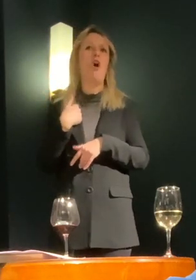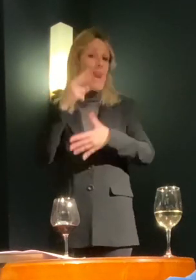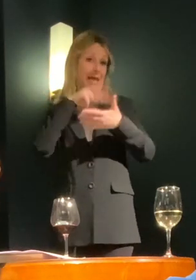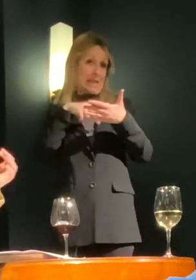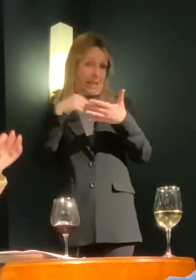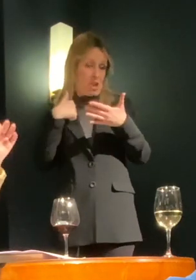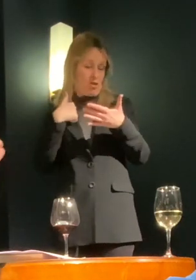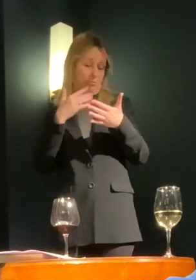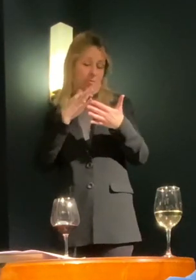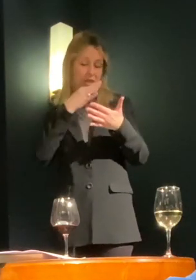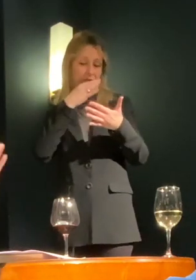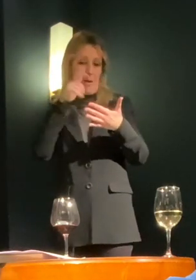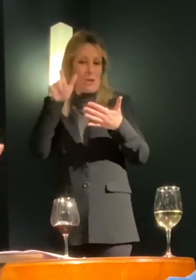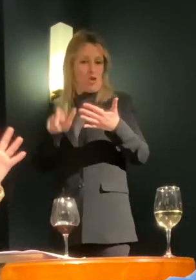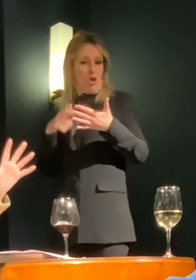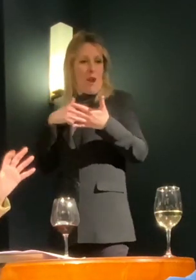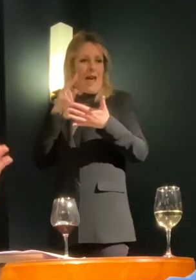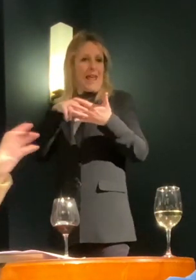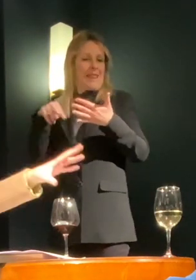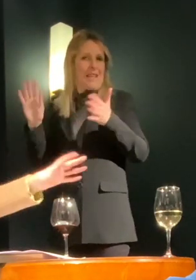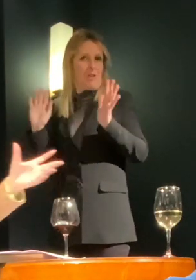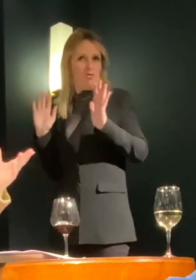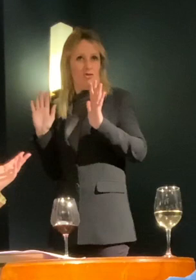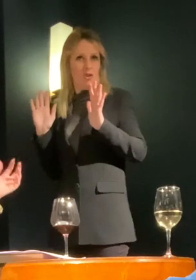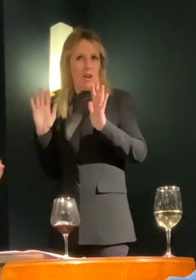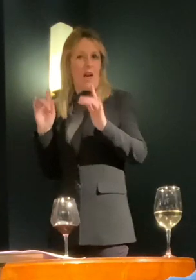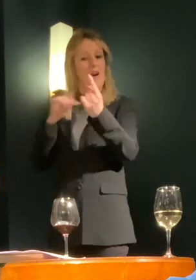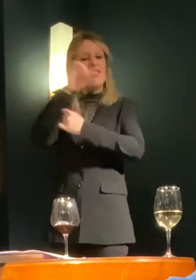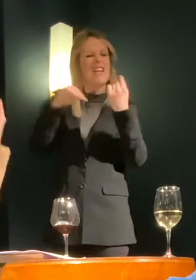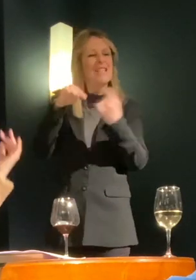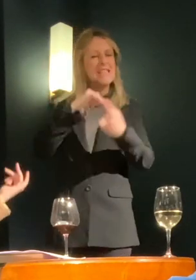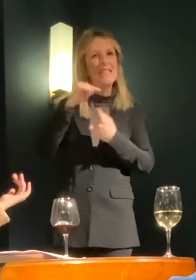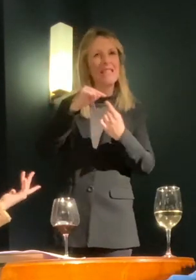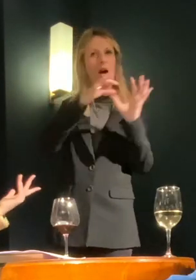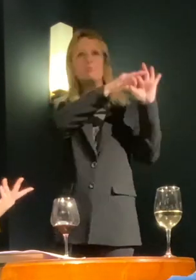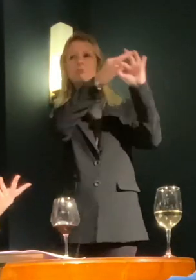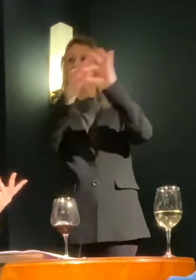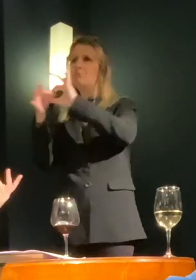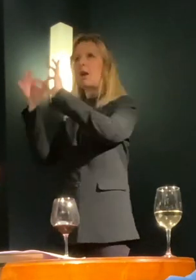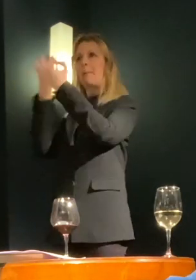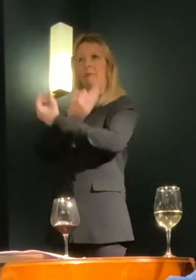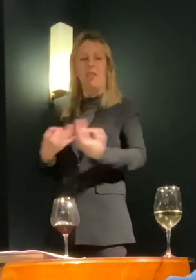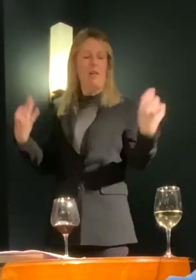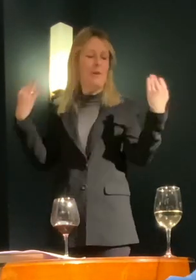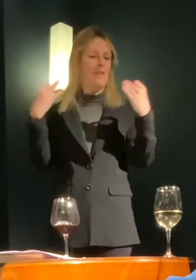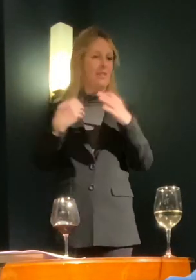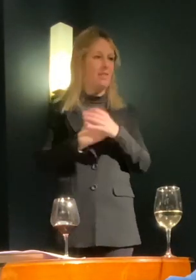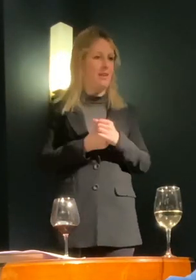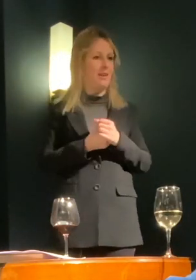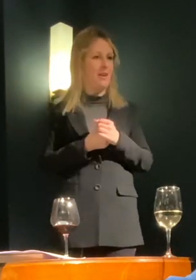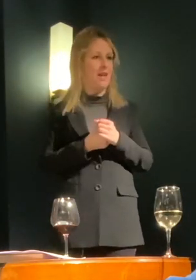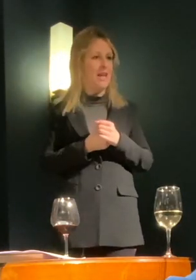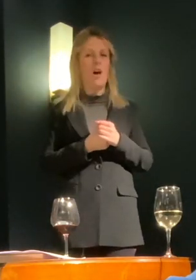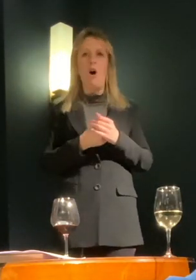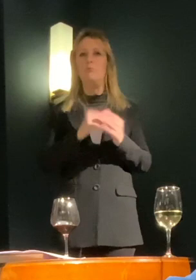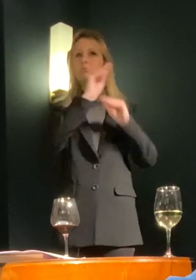lettrice, era proprio è armonia, cioè è una frenesia, capito, armonizzata perfettamente. Ti ho fatto 16